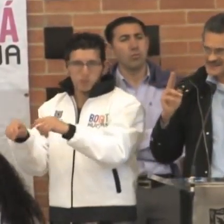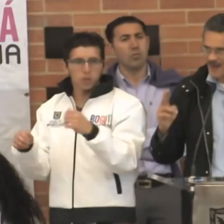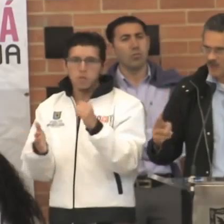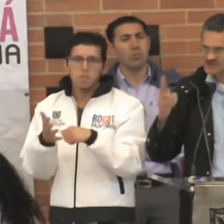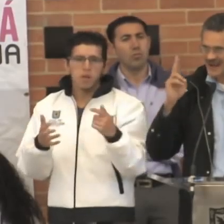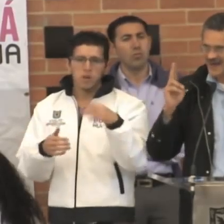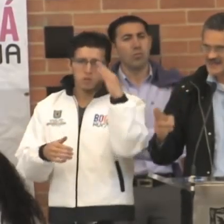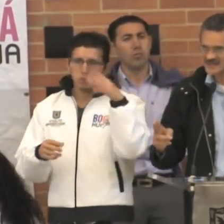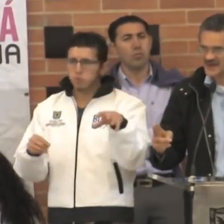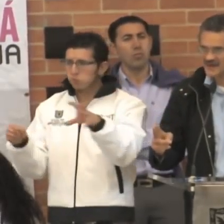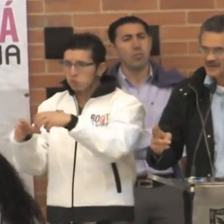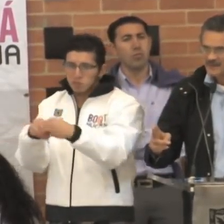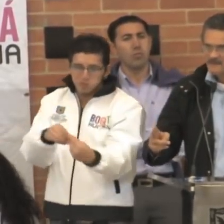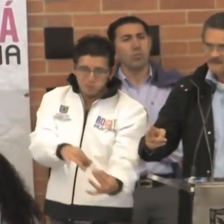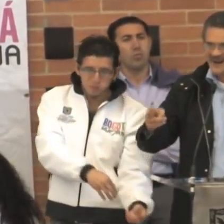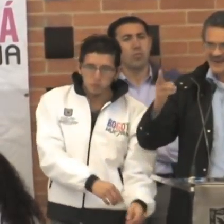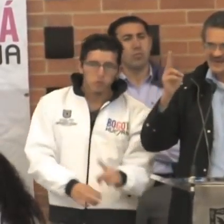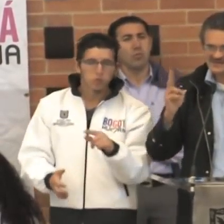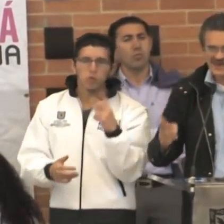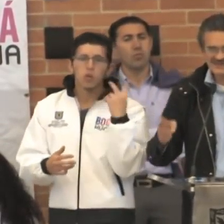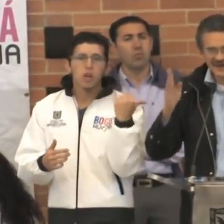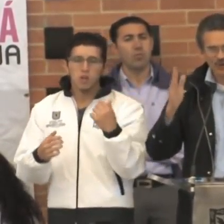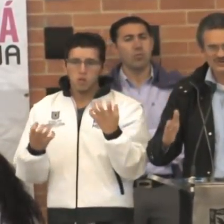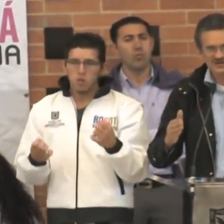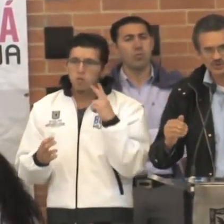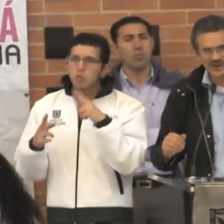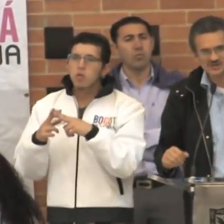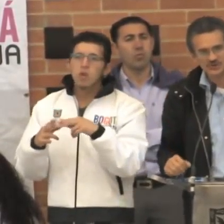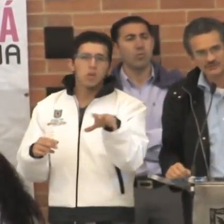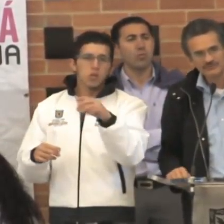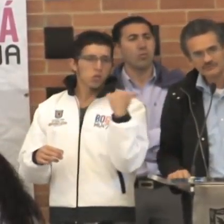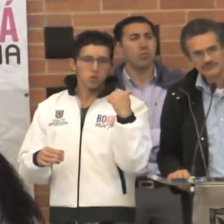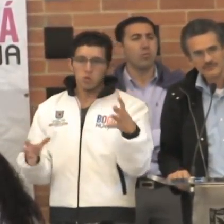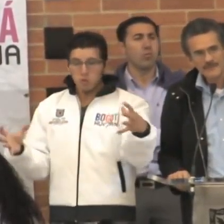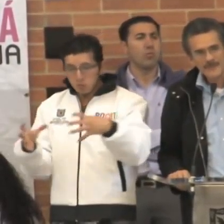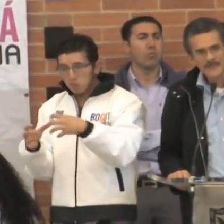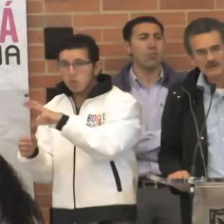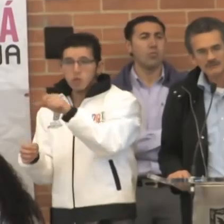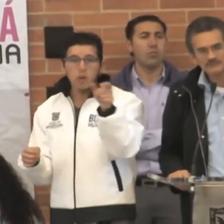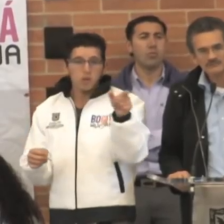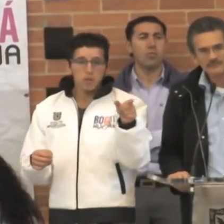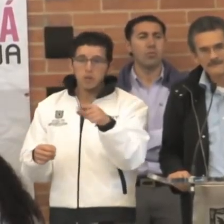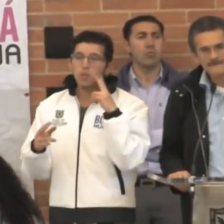y organizamos a la gente para que hiciese reconocer su derecho.